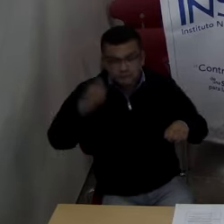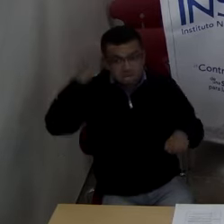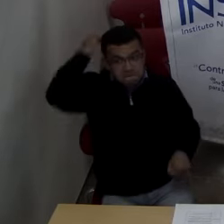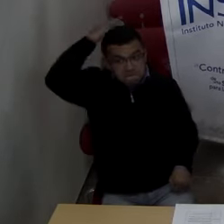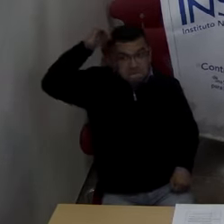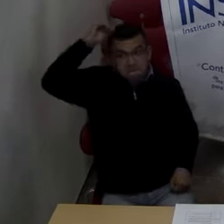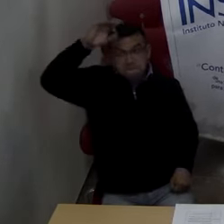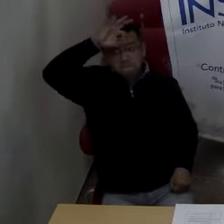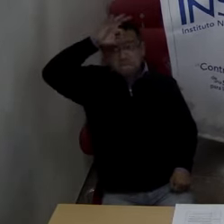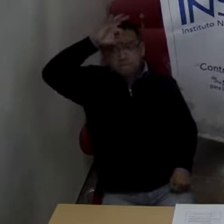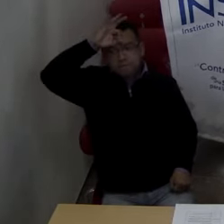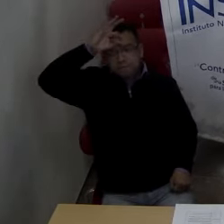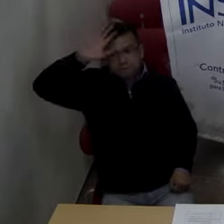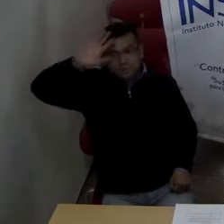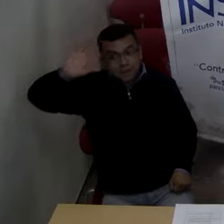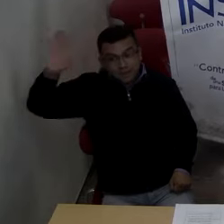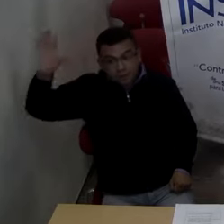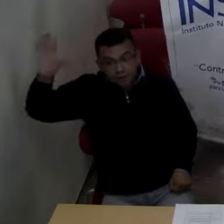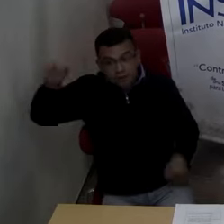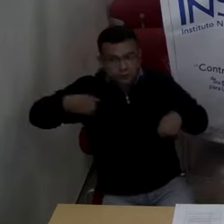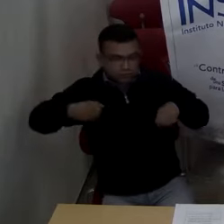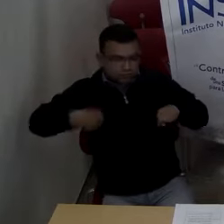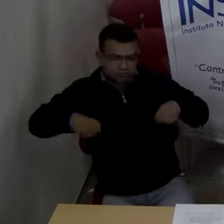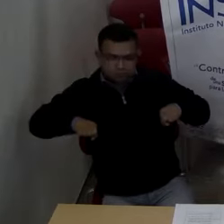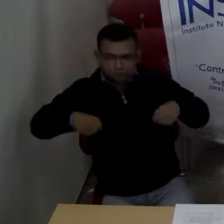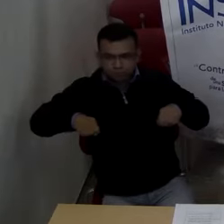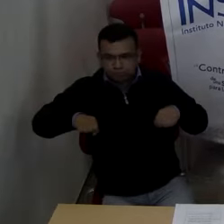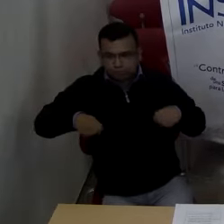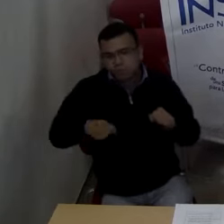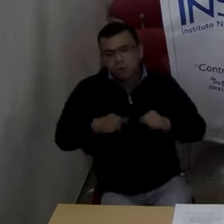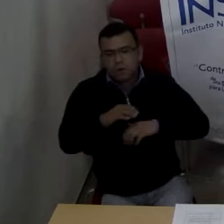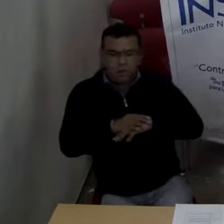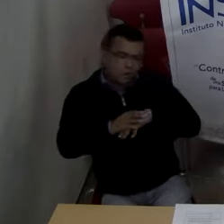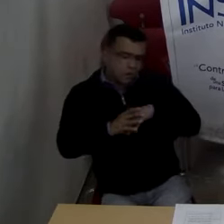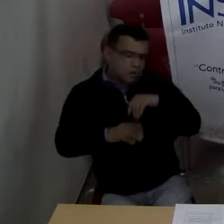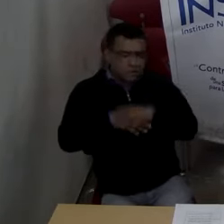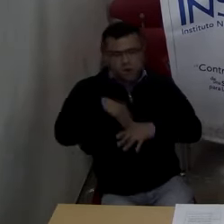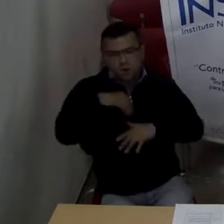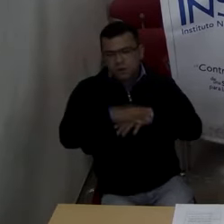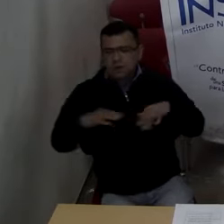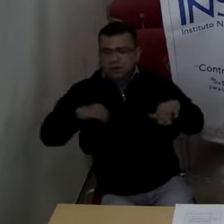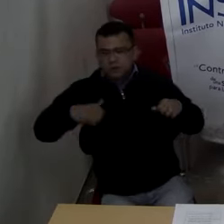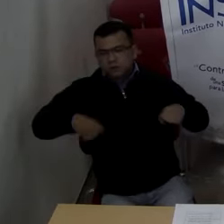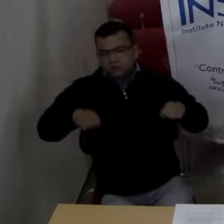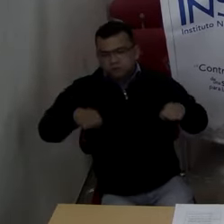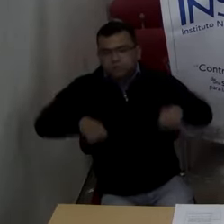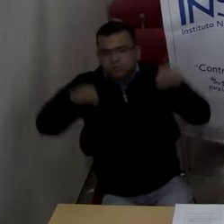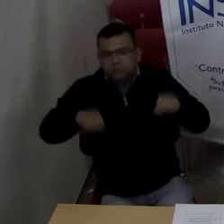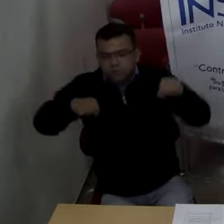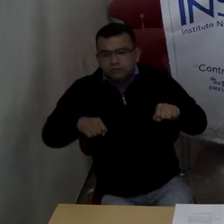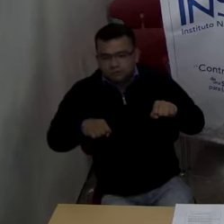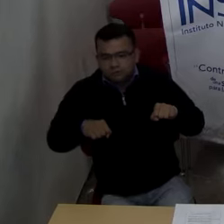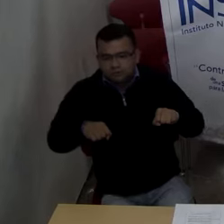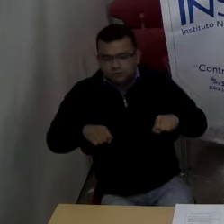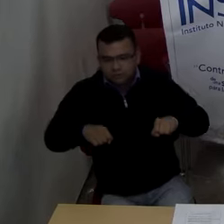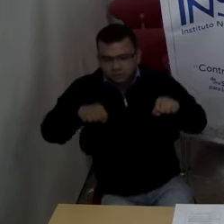se pueden movilizar cómodamente, los huecos,